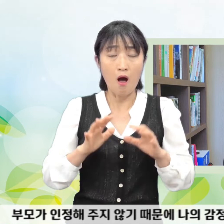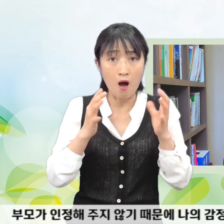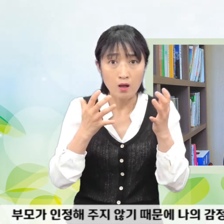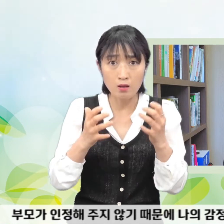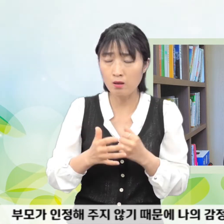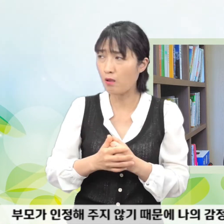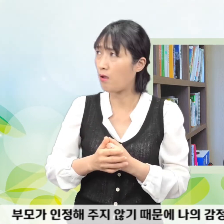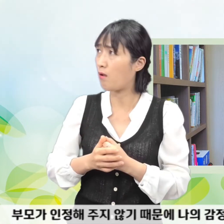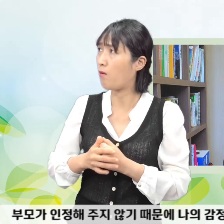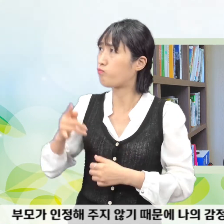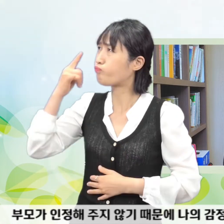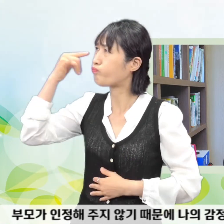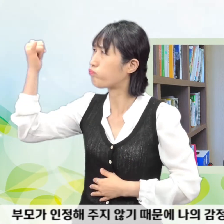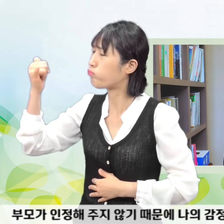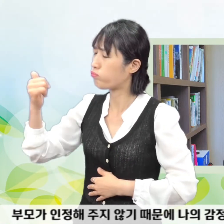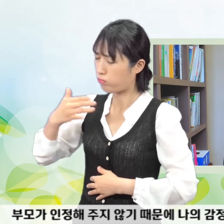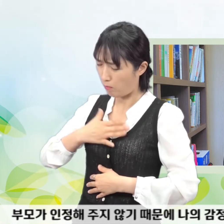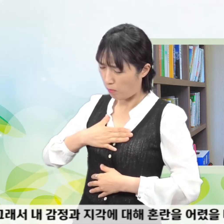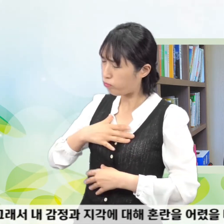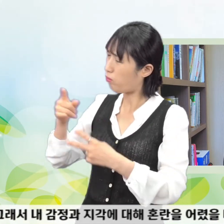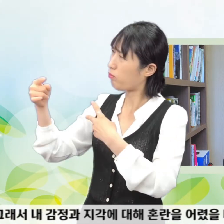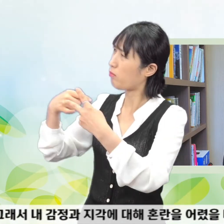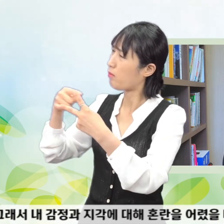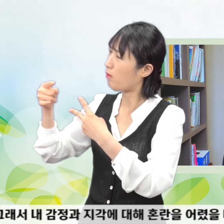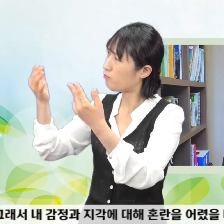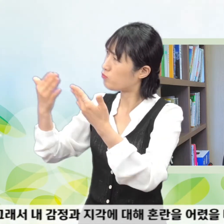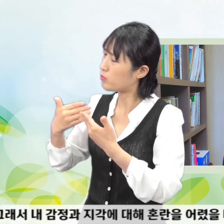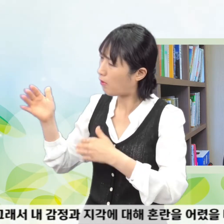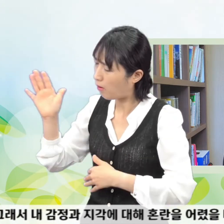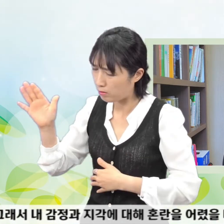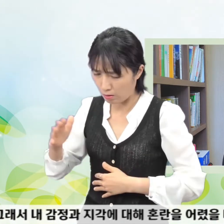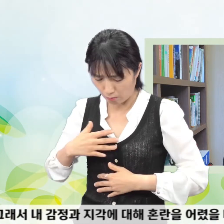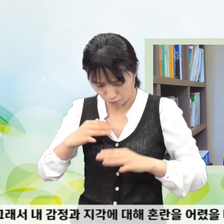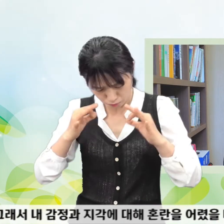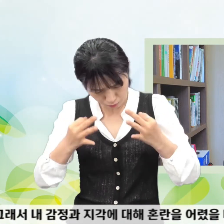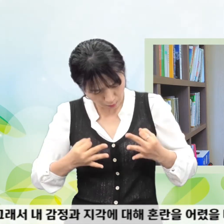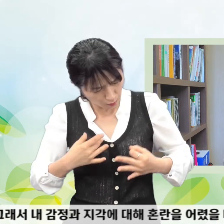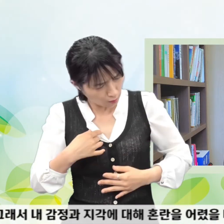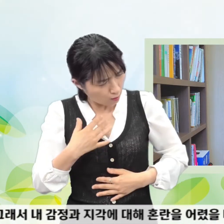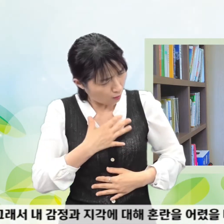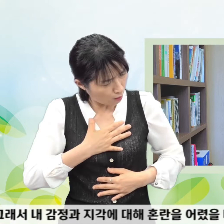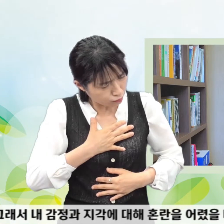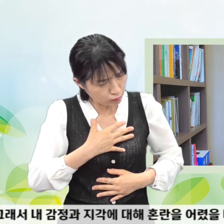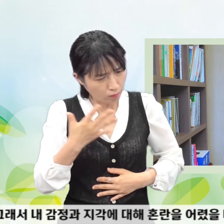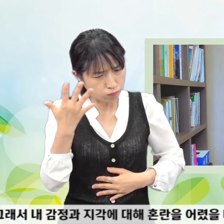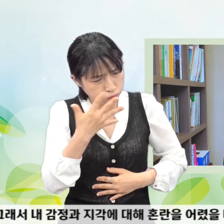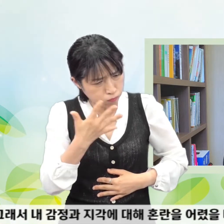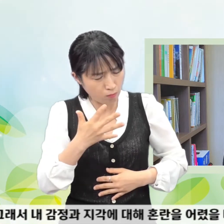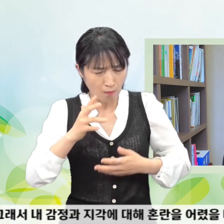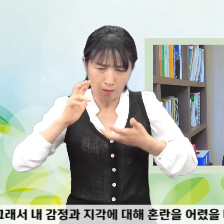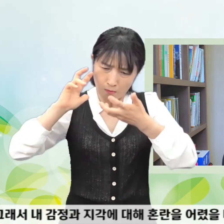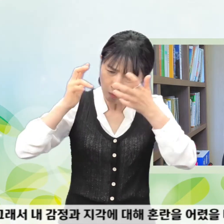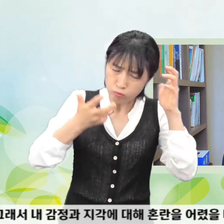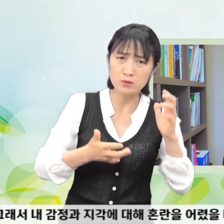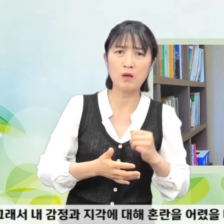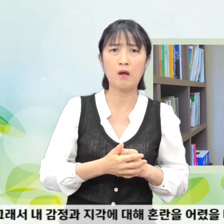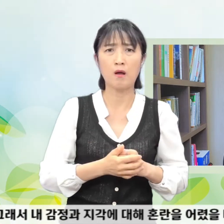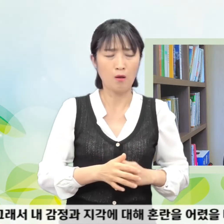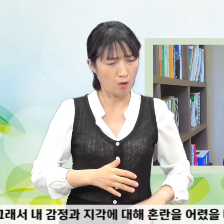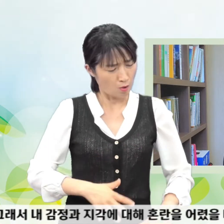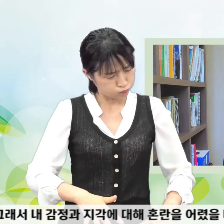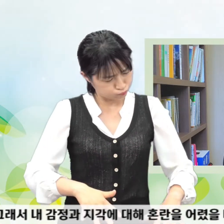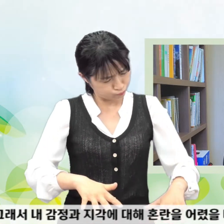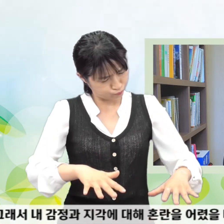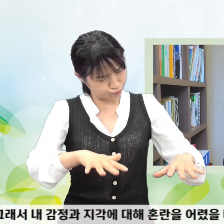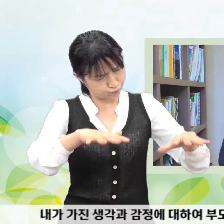내 감정을 믿기가 어려워지는 거예요. 그러니까 이 감정, 지각에 대해서 혼란감을 어렸을 때부터 경험을